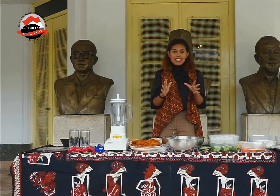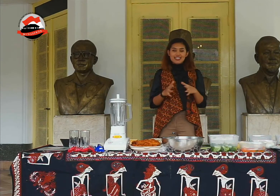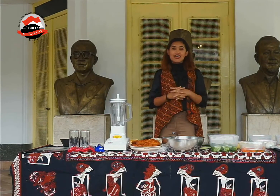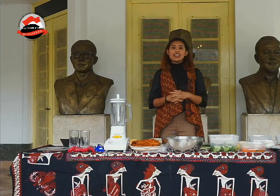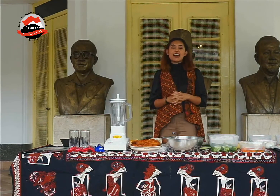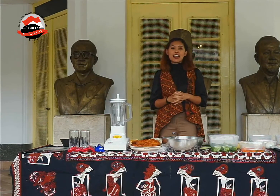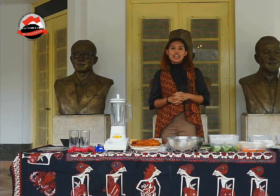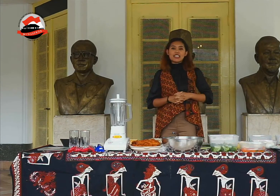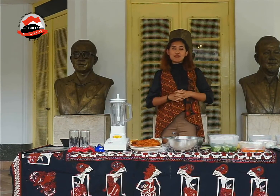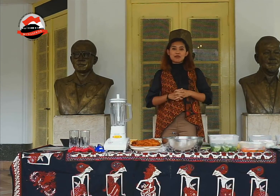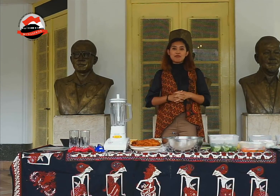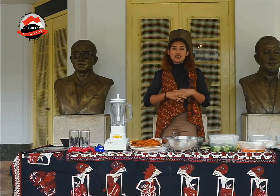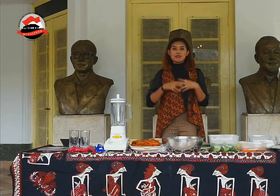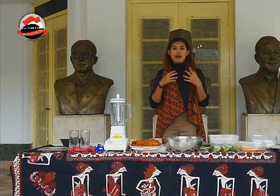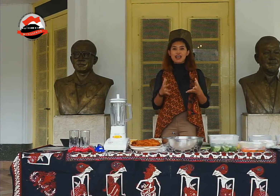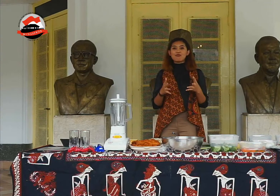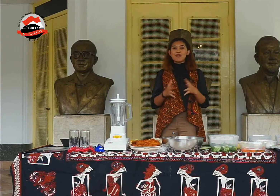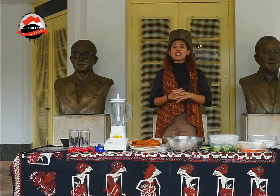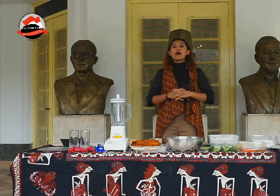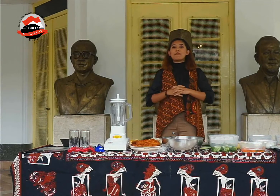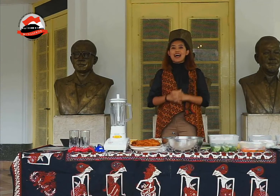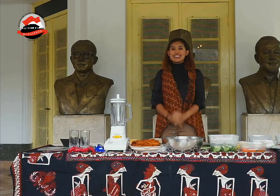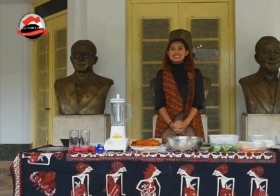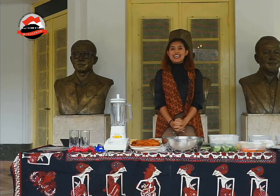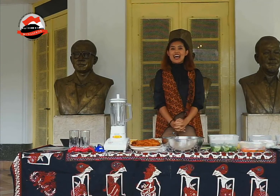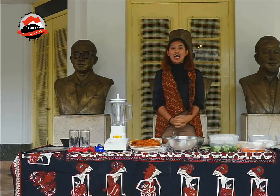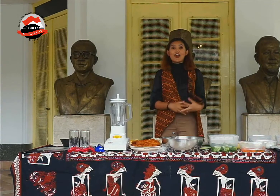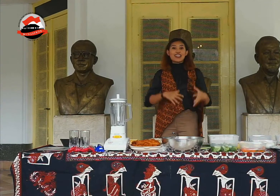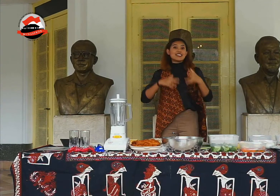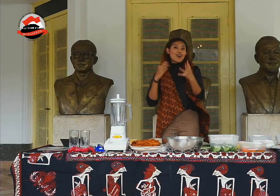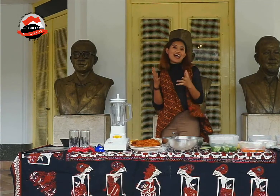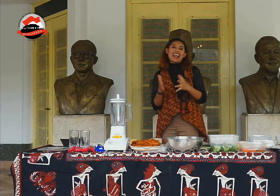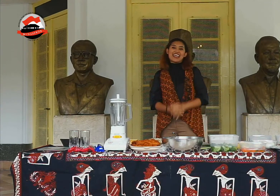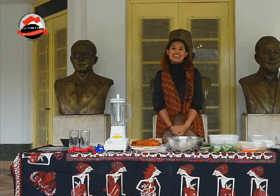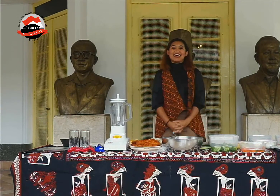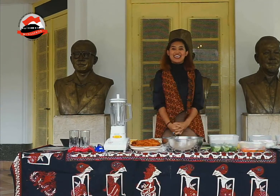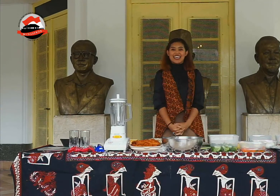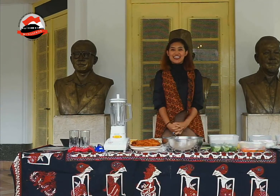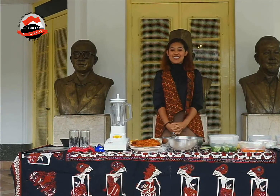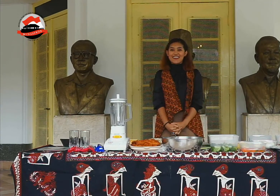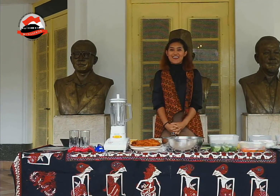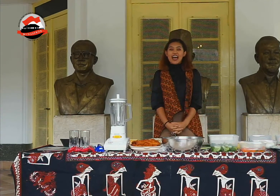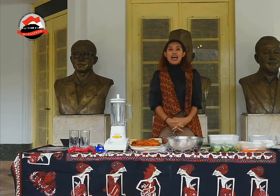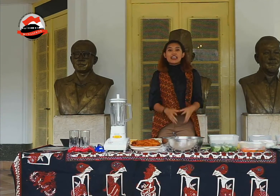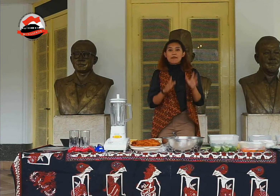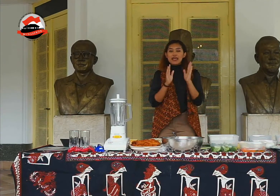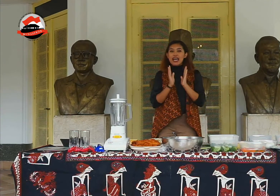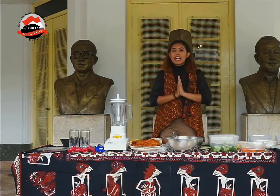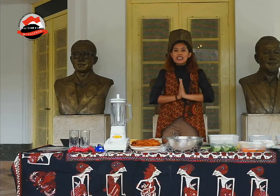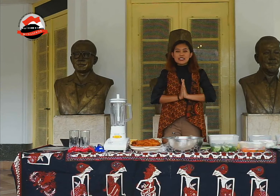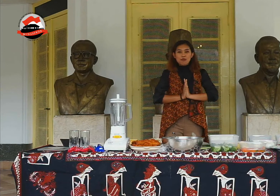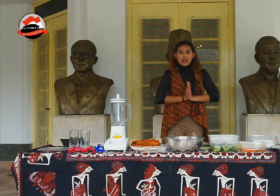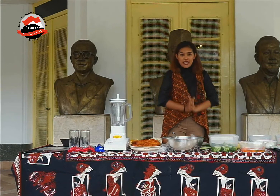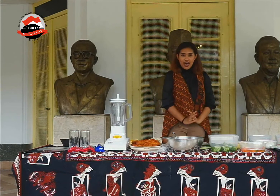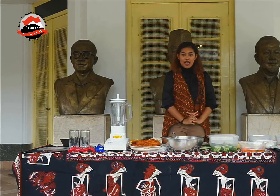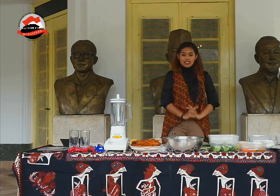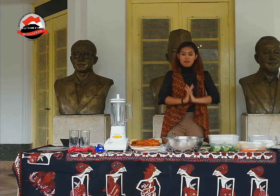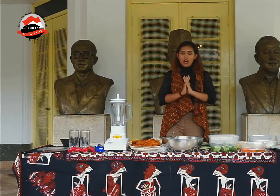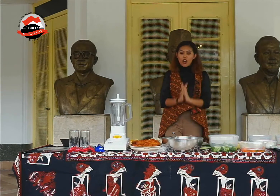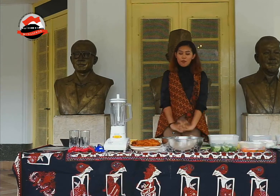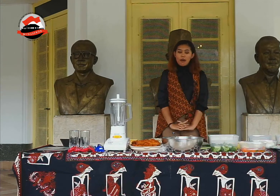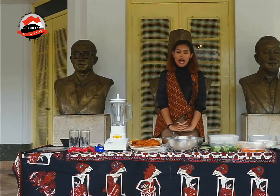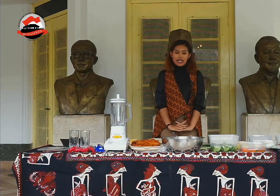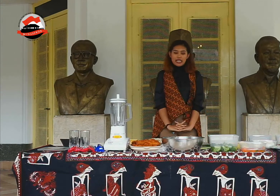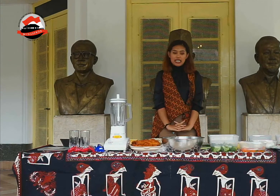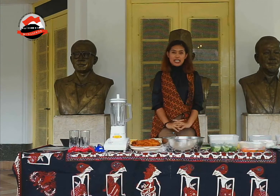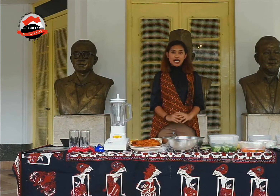cantik. Jadi akhirnya nanti teman-teman bisa semangat buat makan siang kalau nanti sekolah lagi gitu. Tapi adik-adik semuanya,